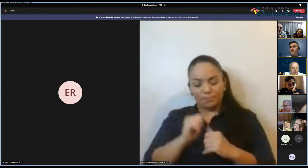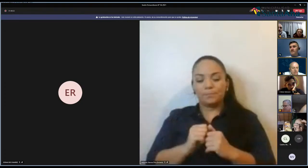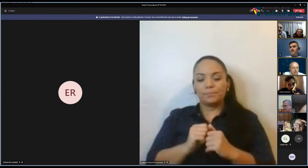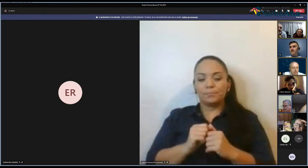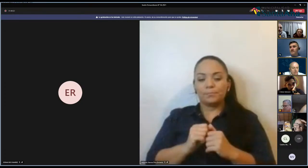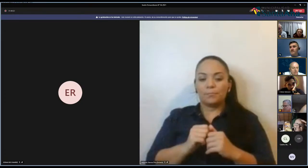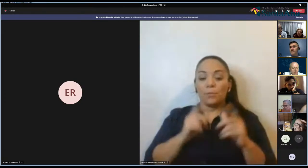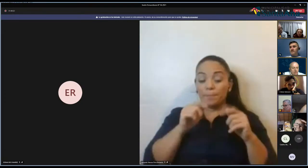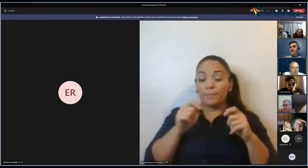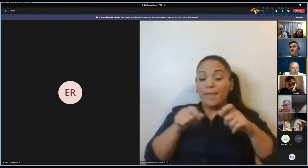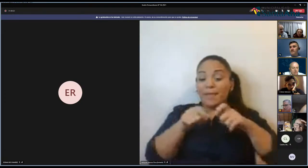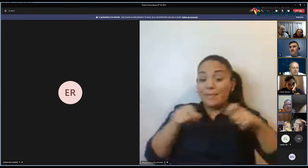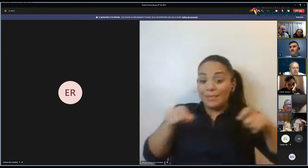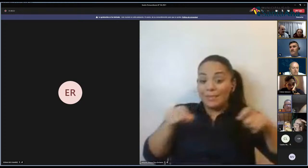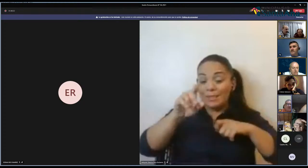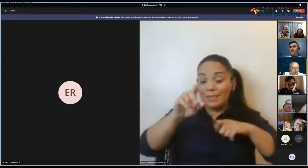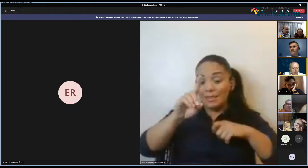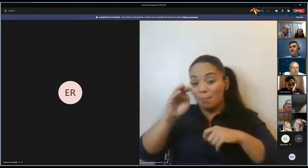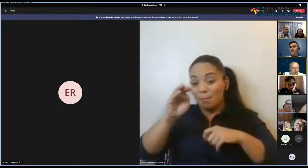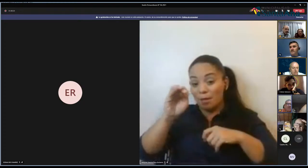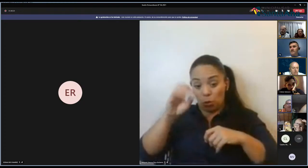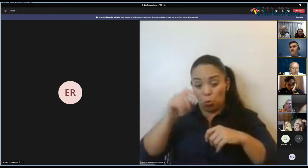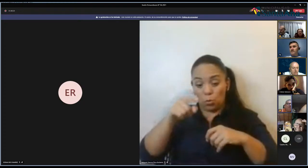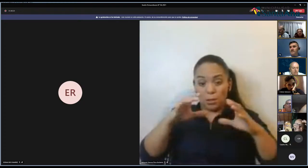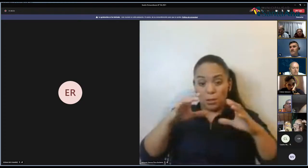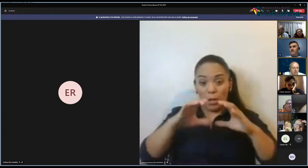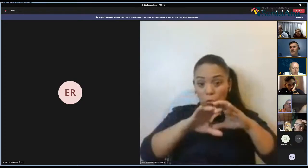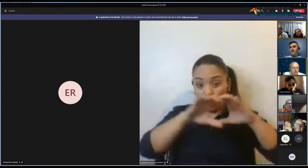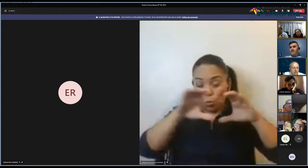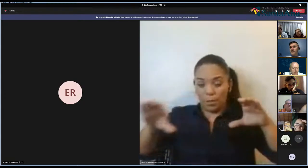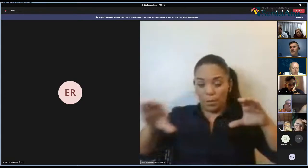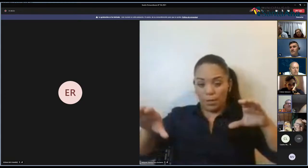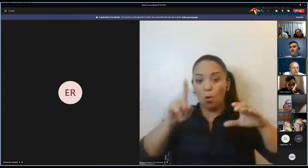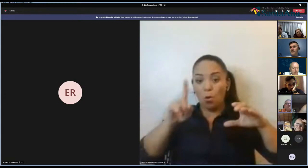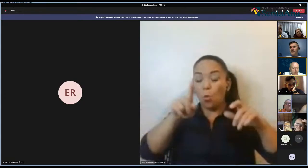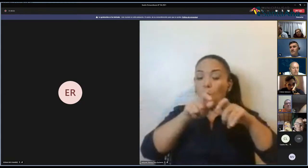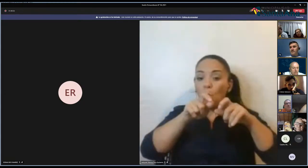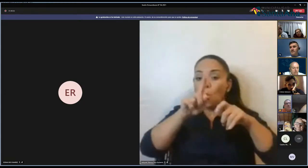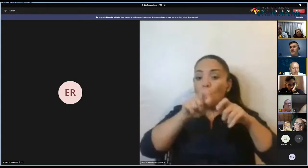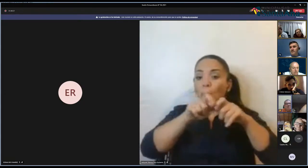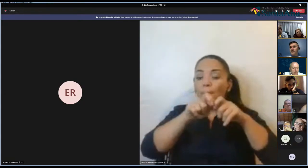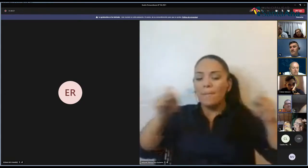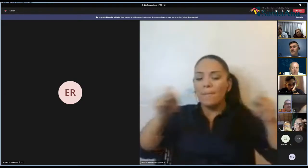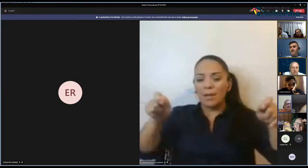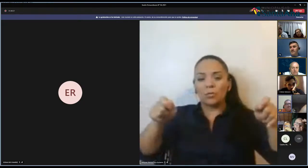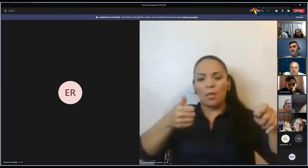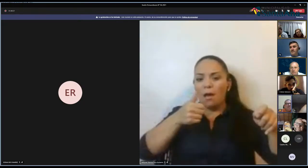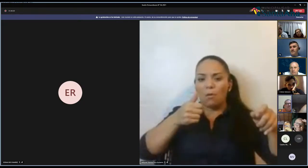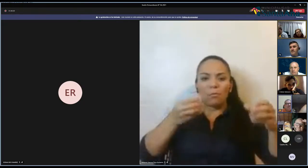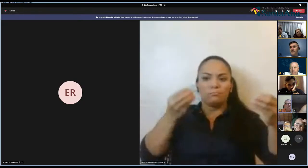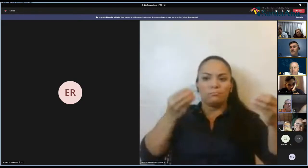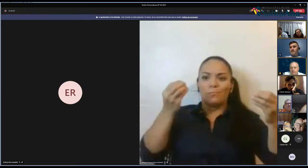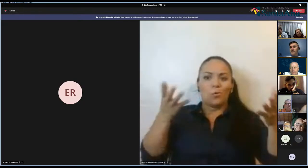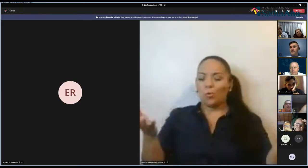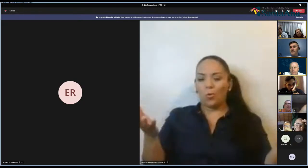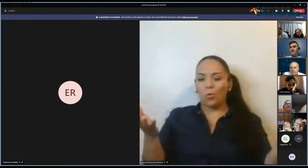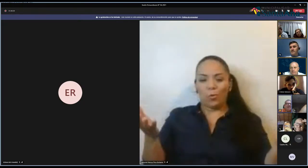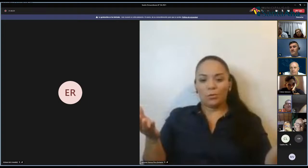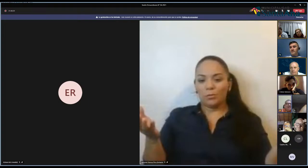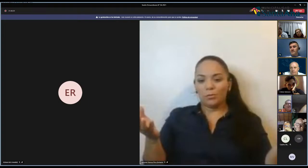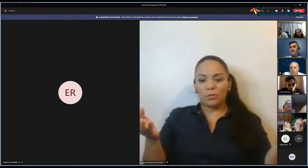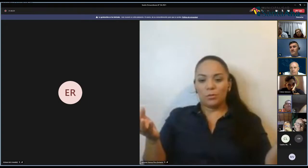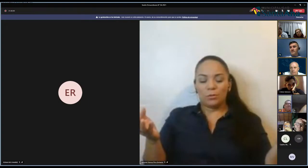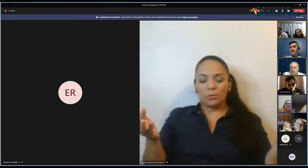dice sobre el tema la tubería estamos hablando prácticamente un metro de agua patricia es un montón no no es